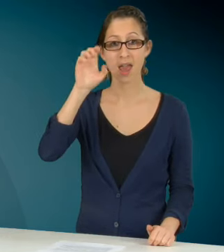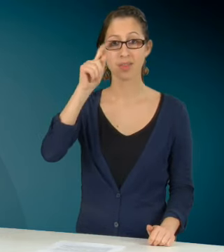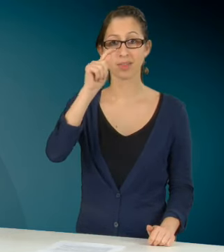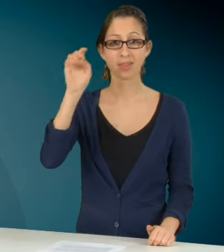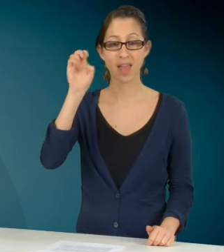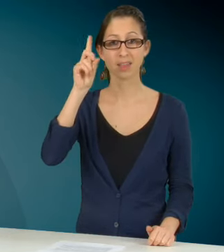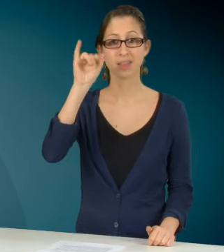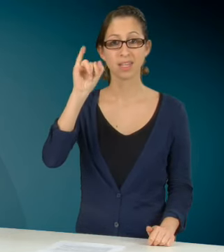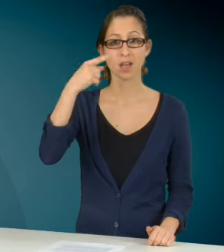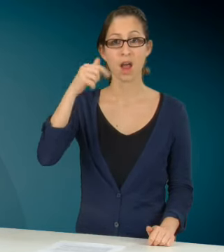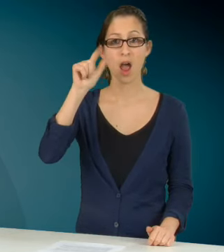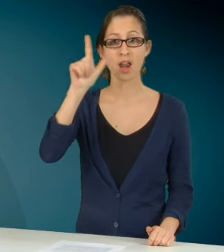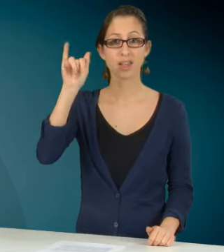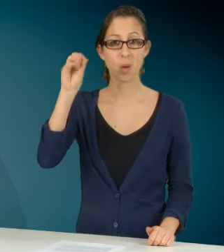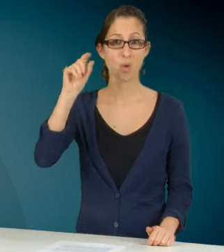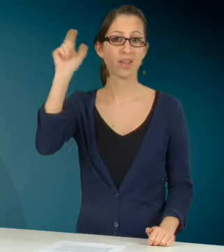lette die gallier italien